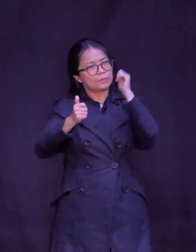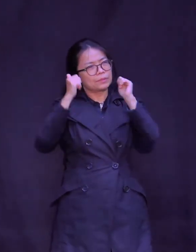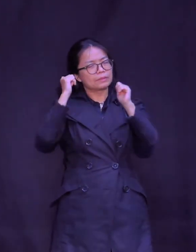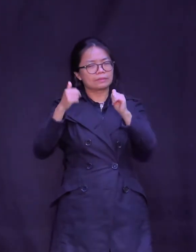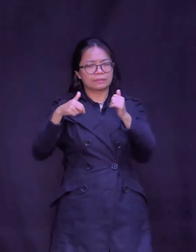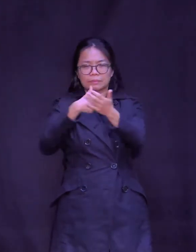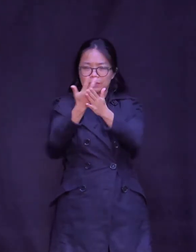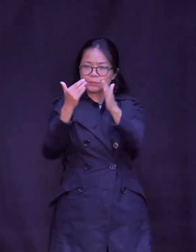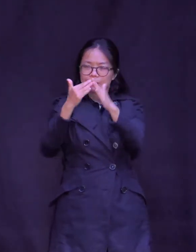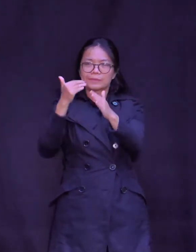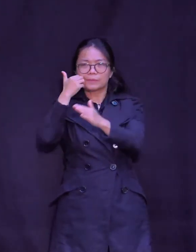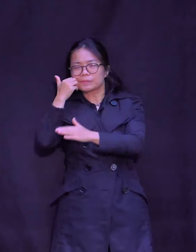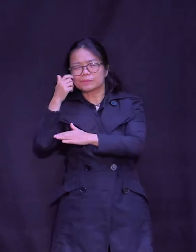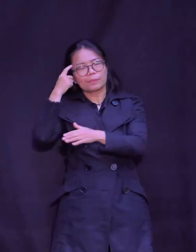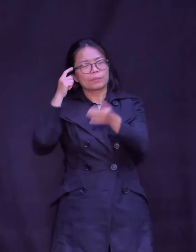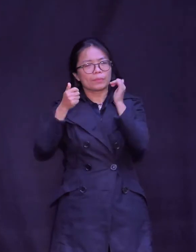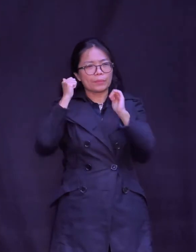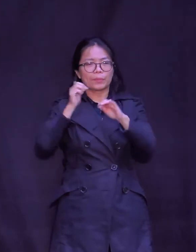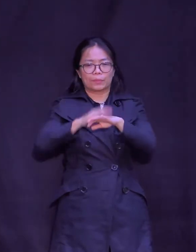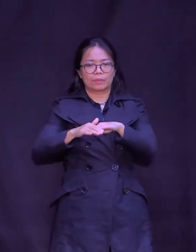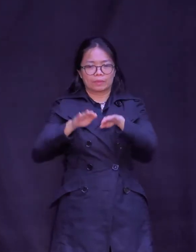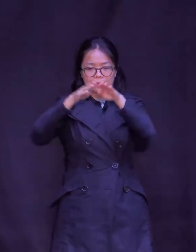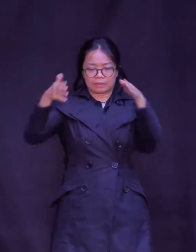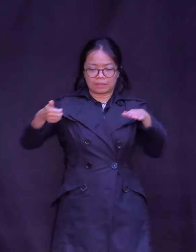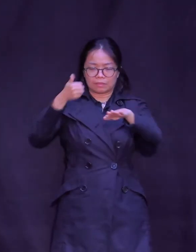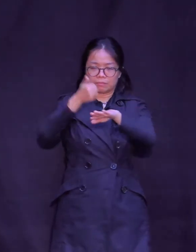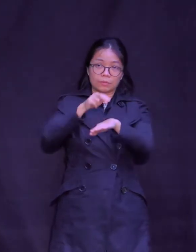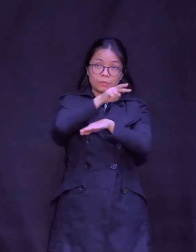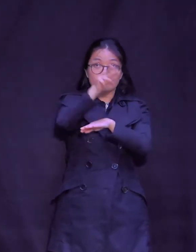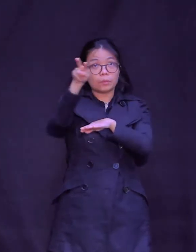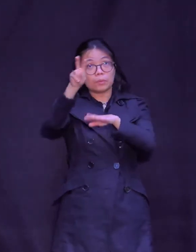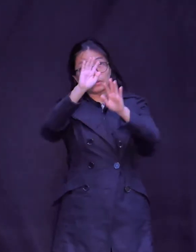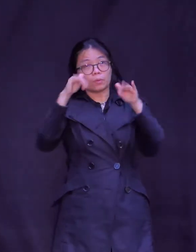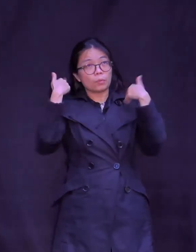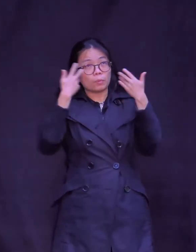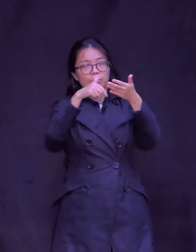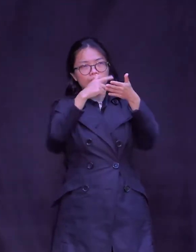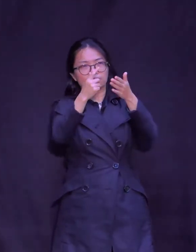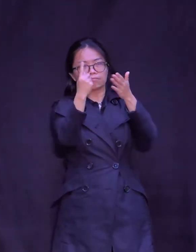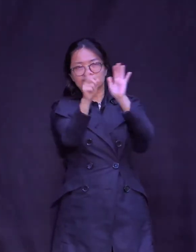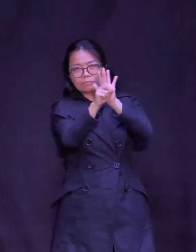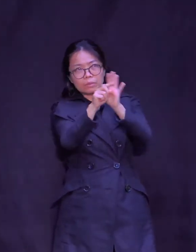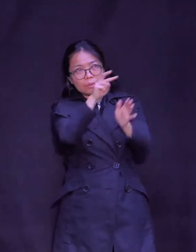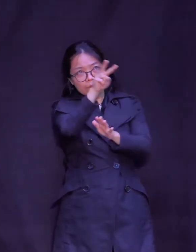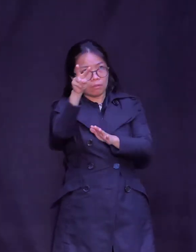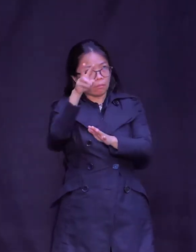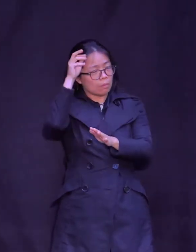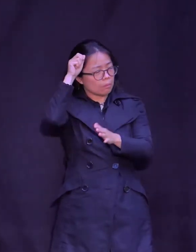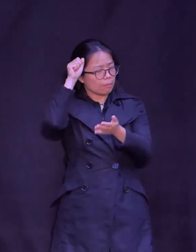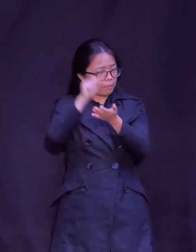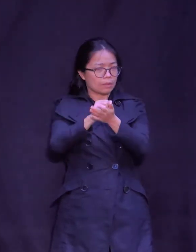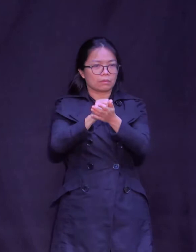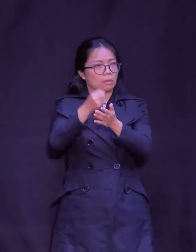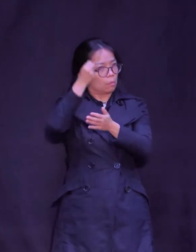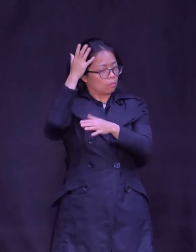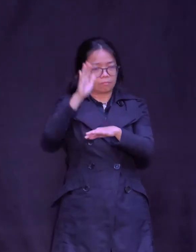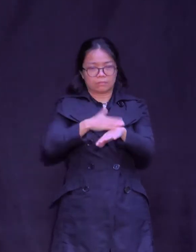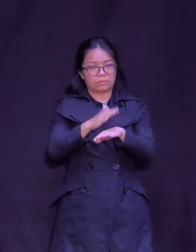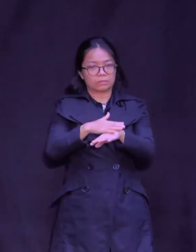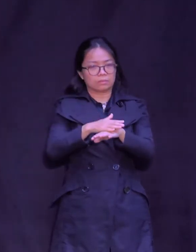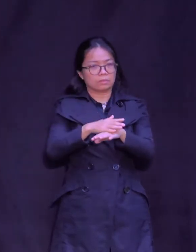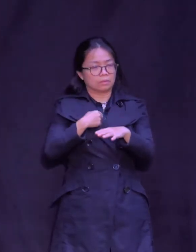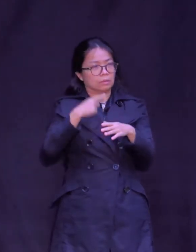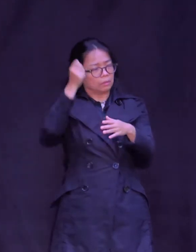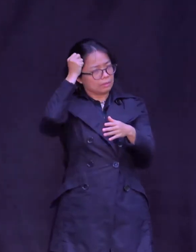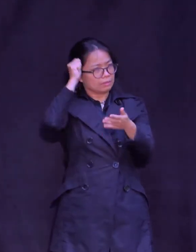家，当他们在台下所看过的舞蹈，他们不会忘记这位艺术家所